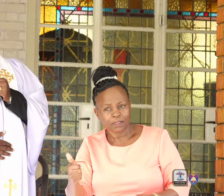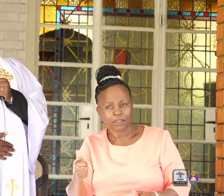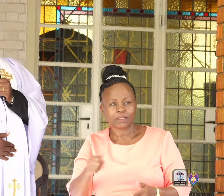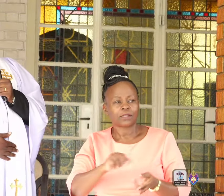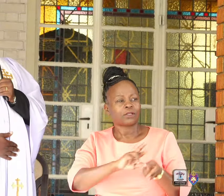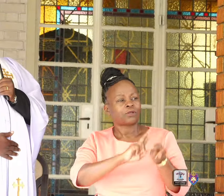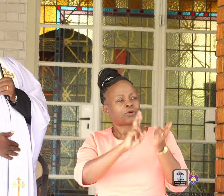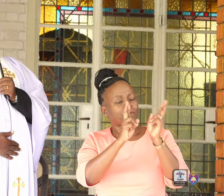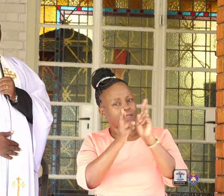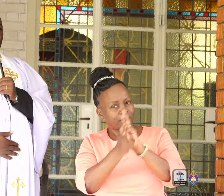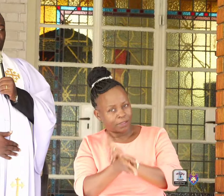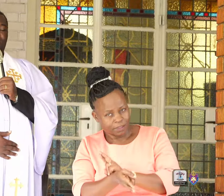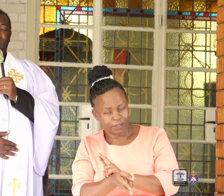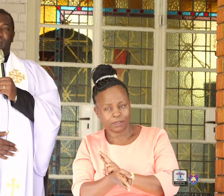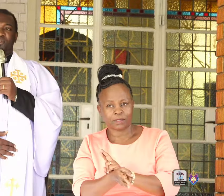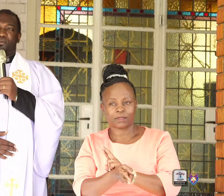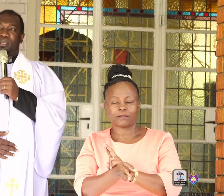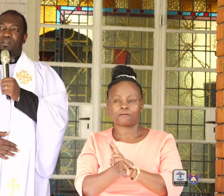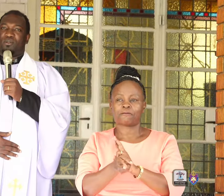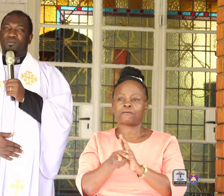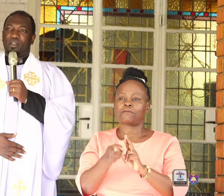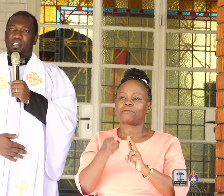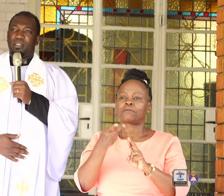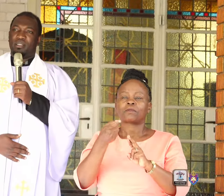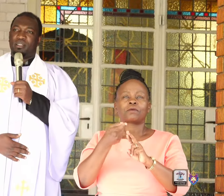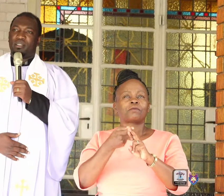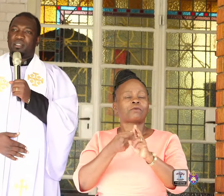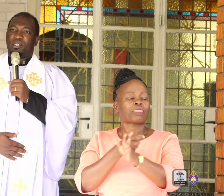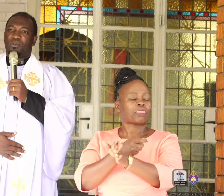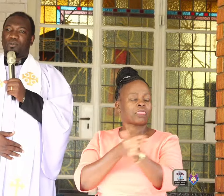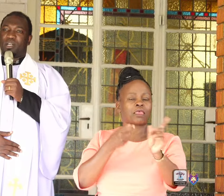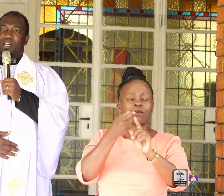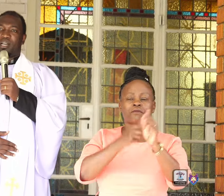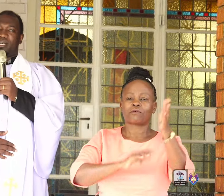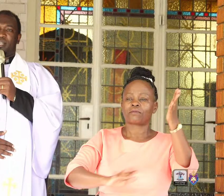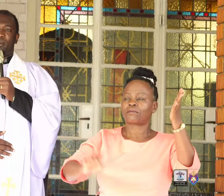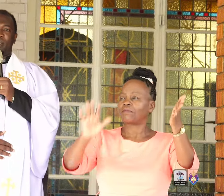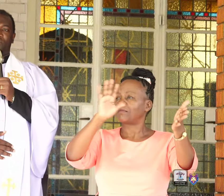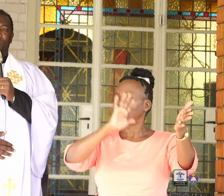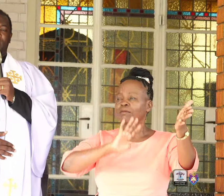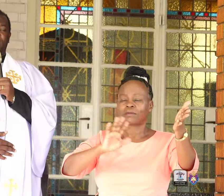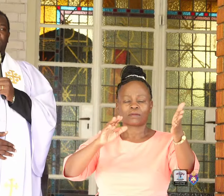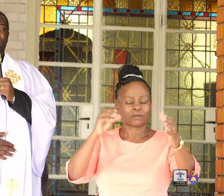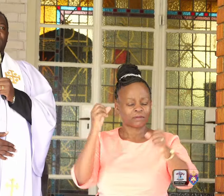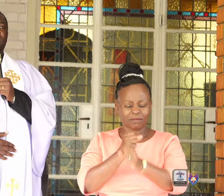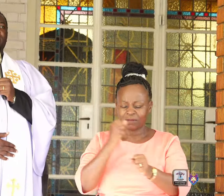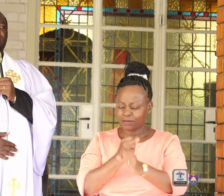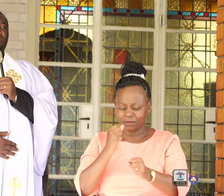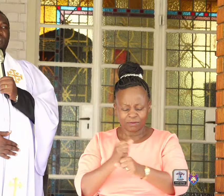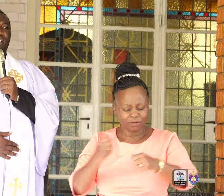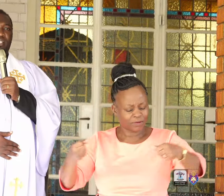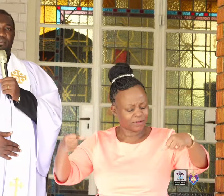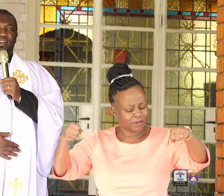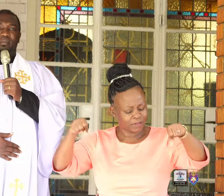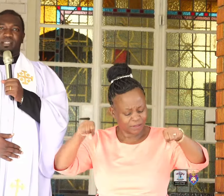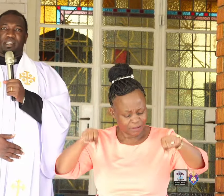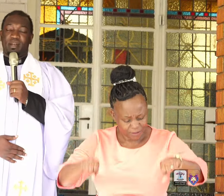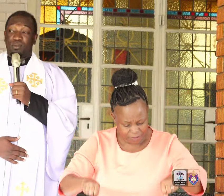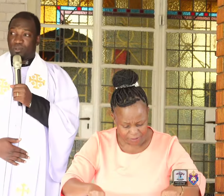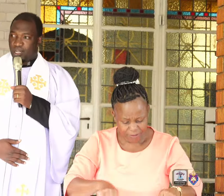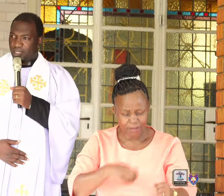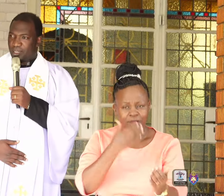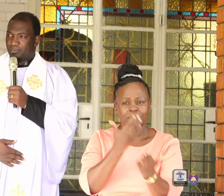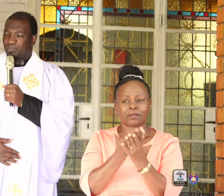n'okwenenya. Tuva mu kubeerawo kwe nga tukola ebitatugwanidde kkola. Kale kyenva